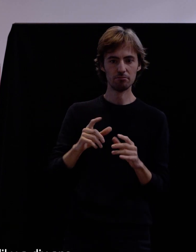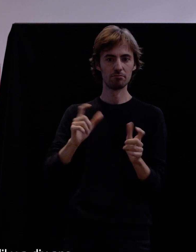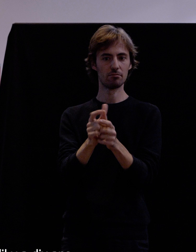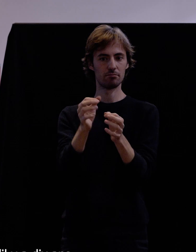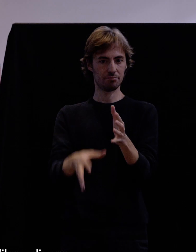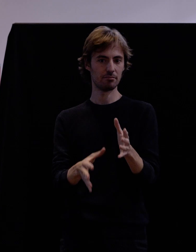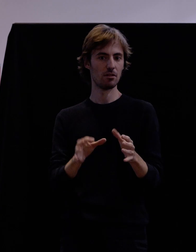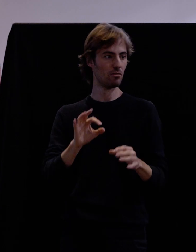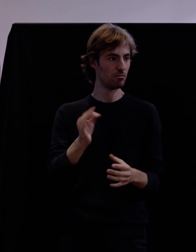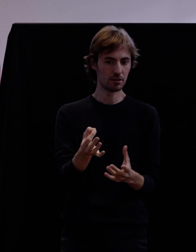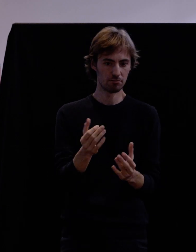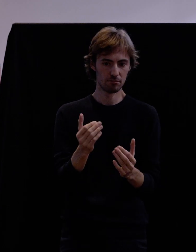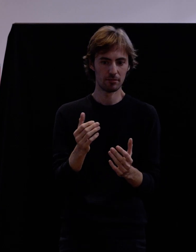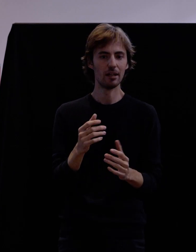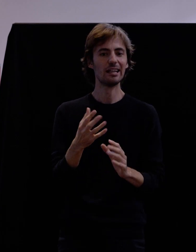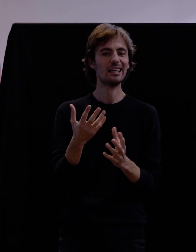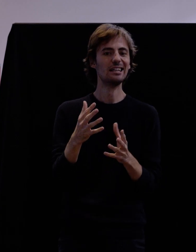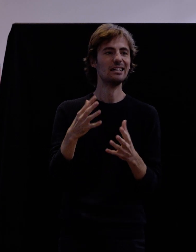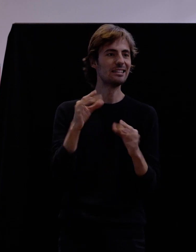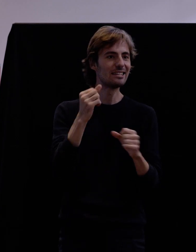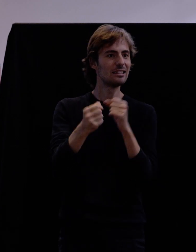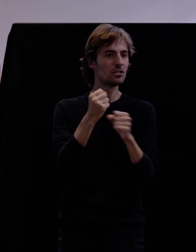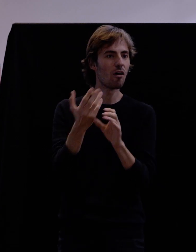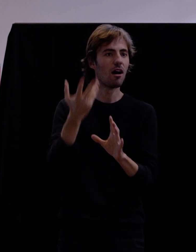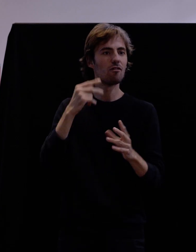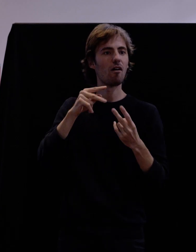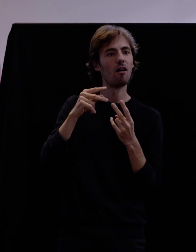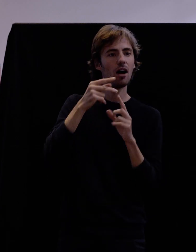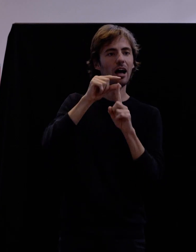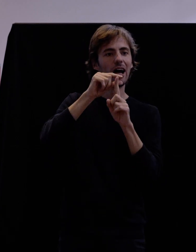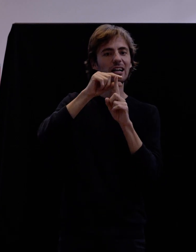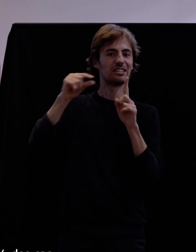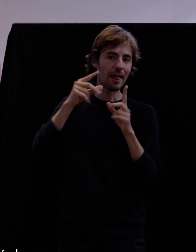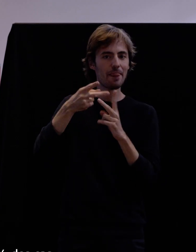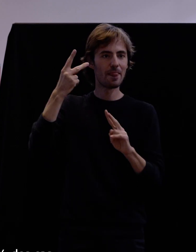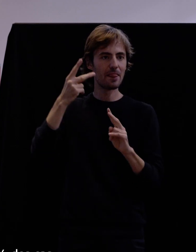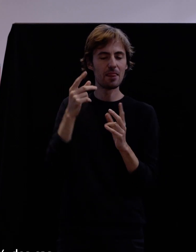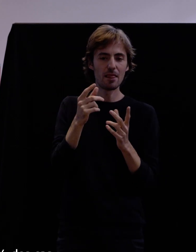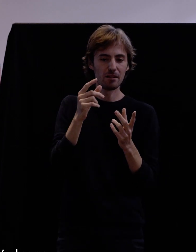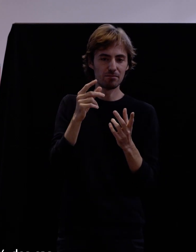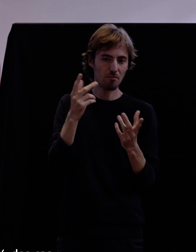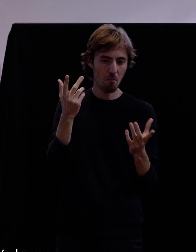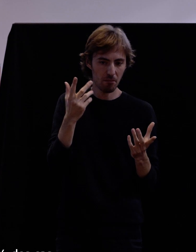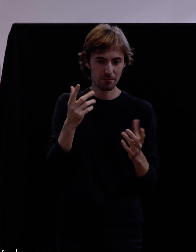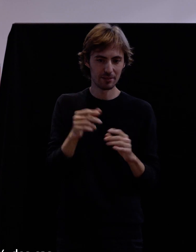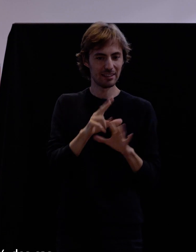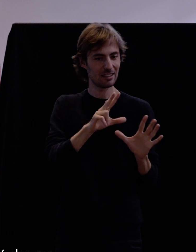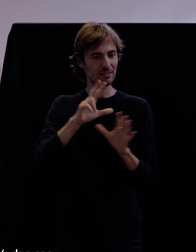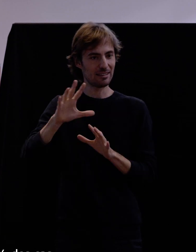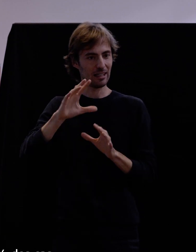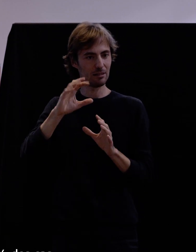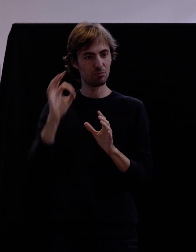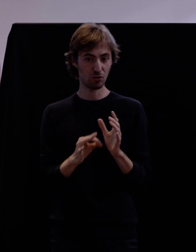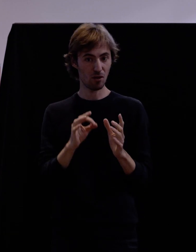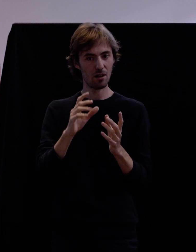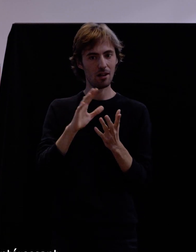eu identification d'un gène, ce gène, il est muté que dans à peu près 85% des cas, ce qui est beaucoup, mais